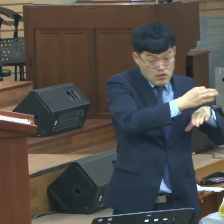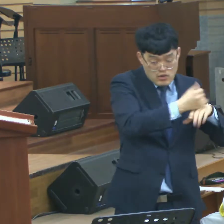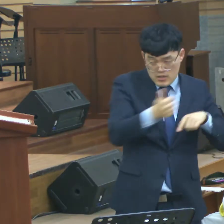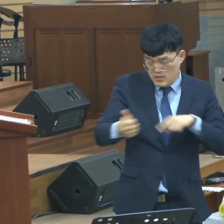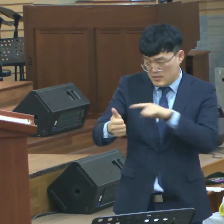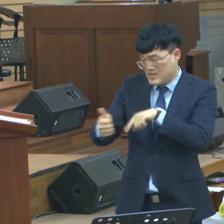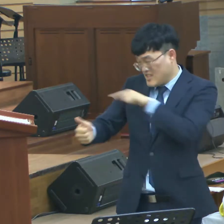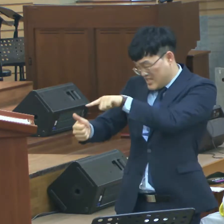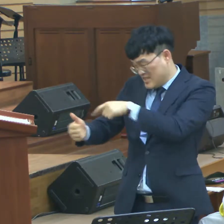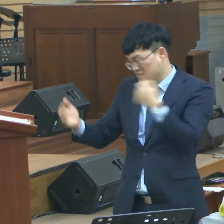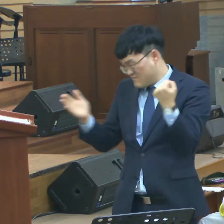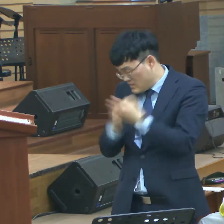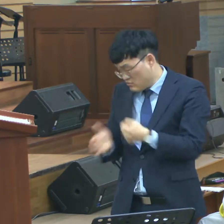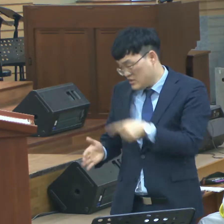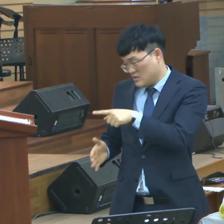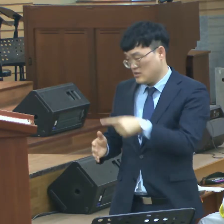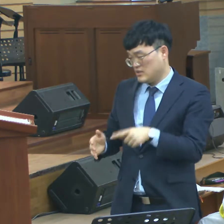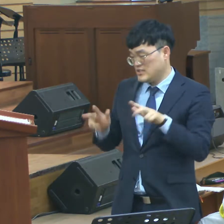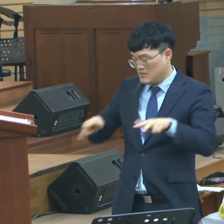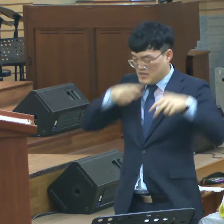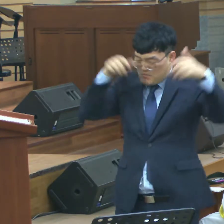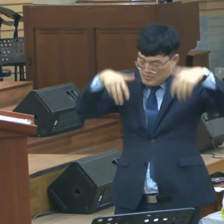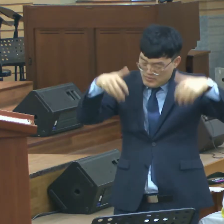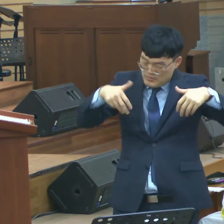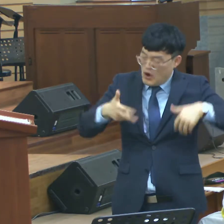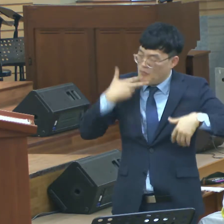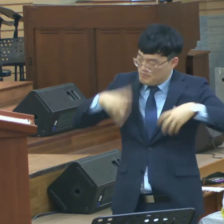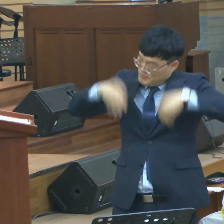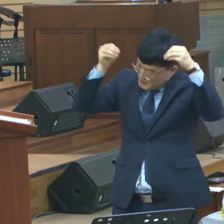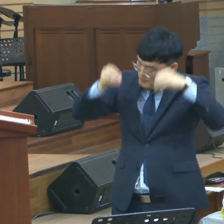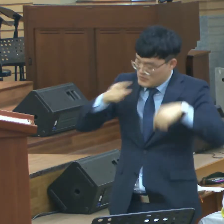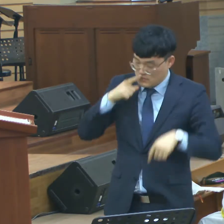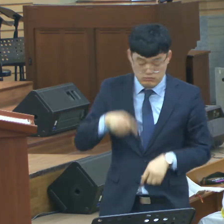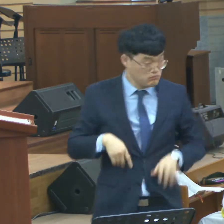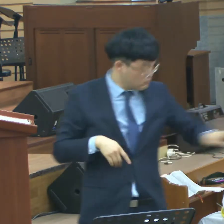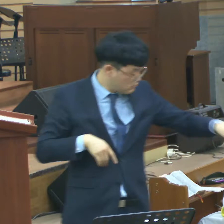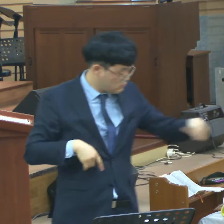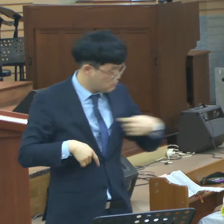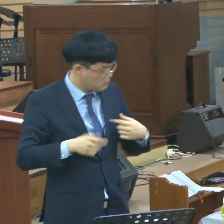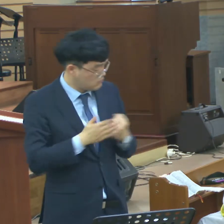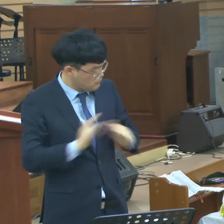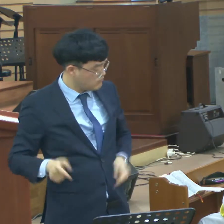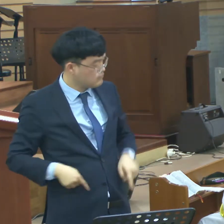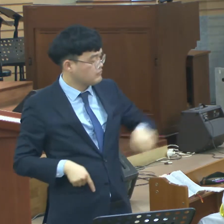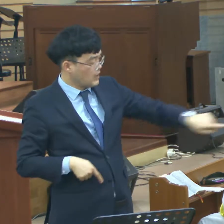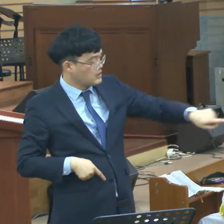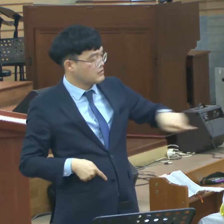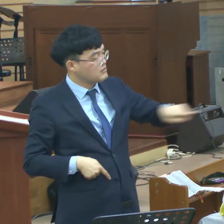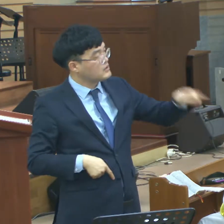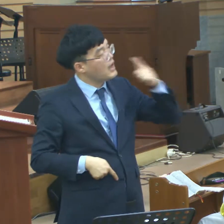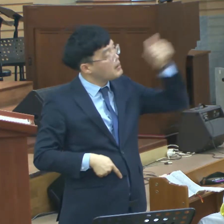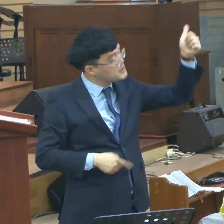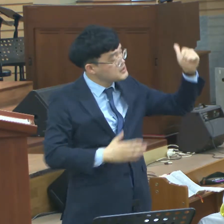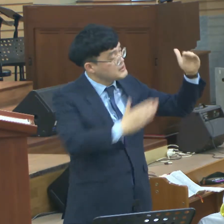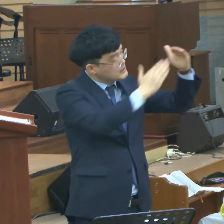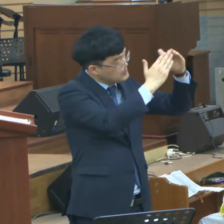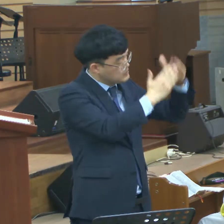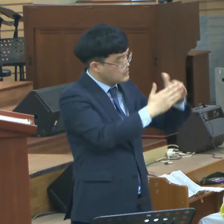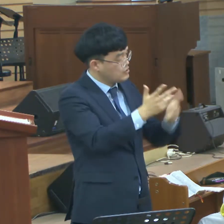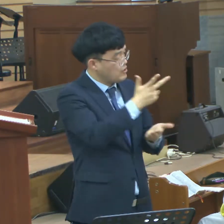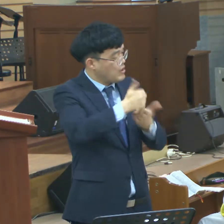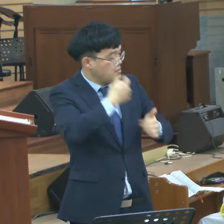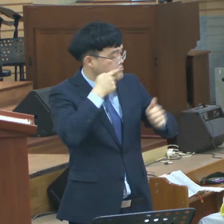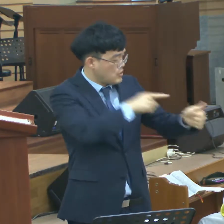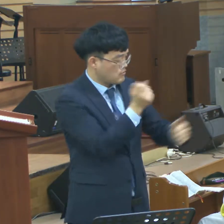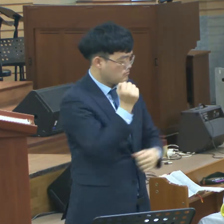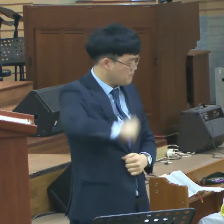안 온다. 이렇게 얘기했어요. 그때 엘리야가 나 때문이 아니고 당신과 당신의 아비 집이 여호와의 명령을 버리고